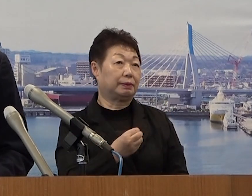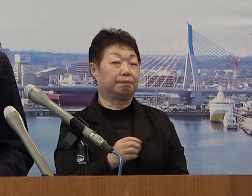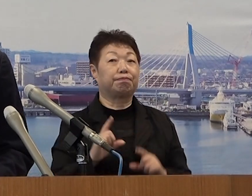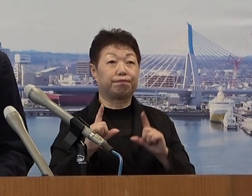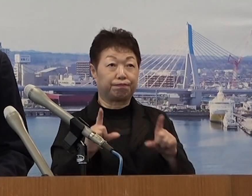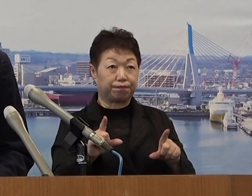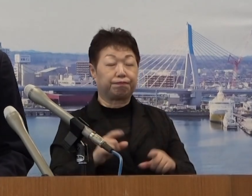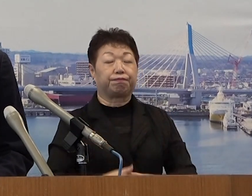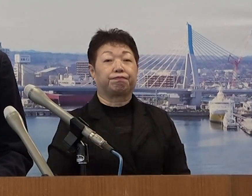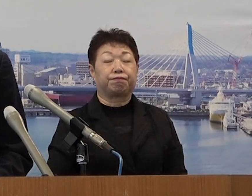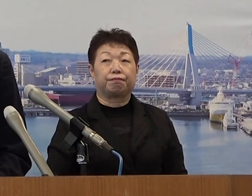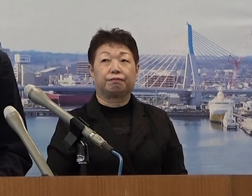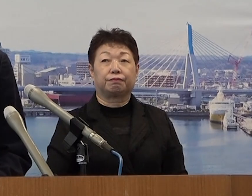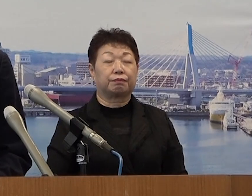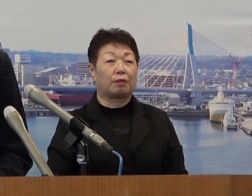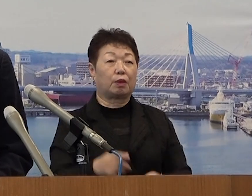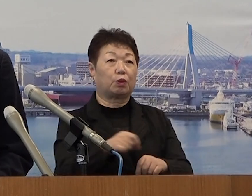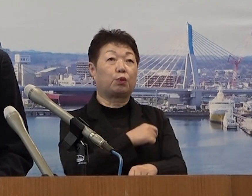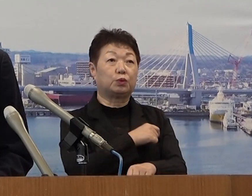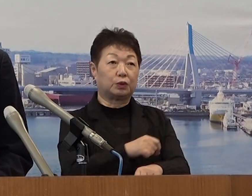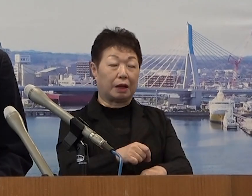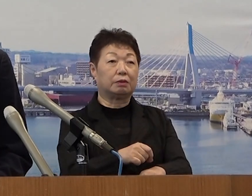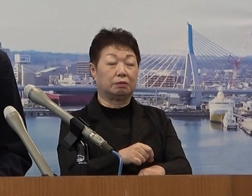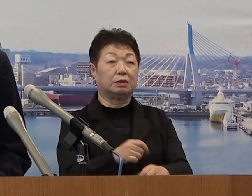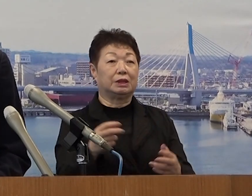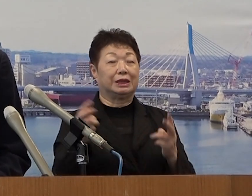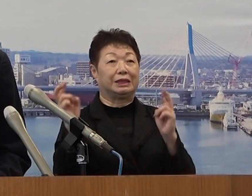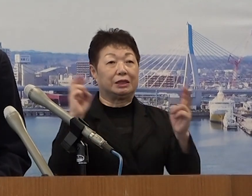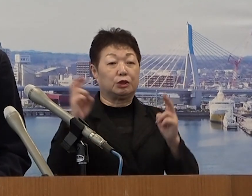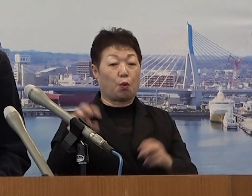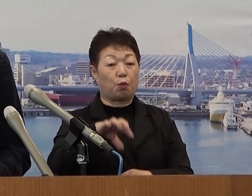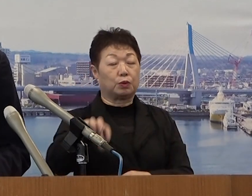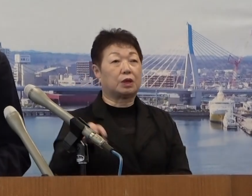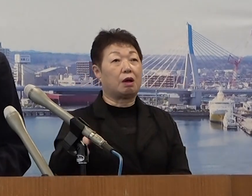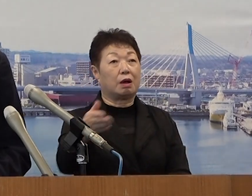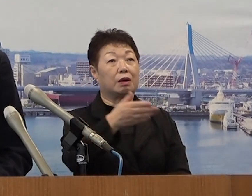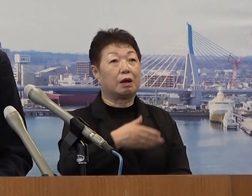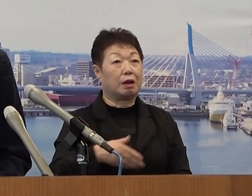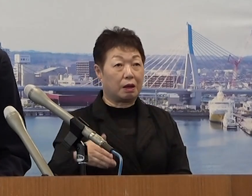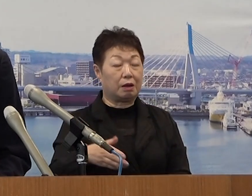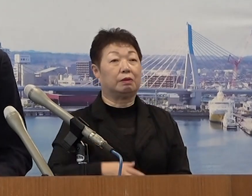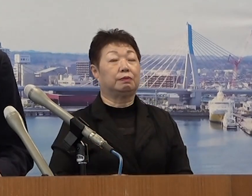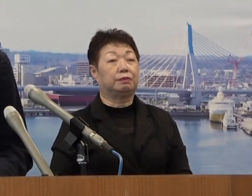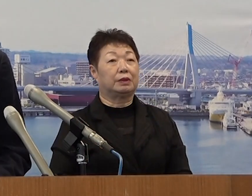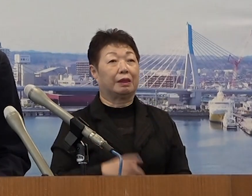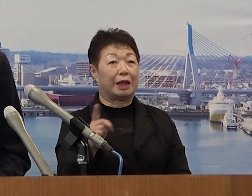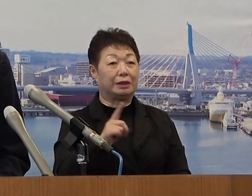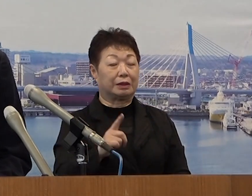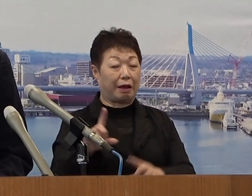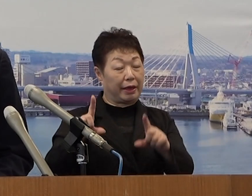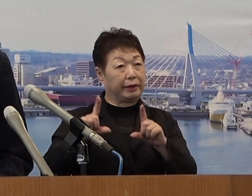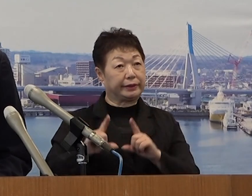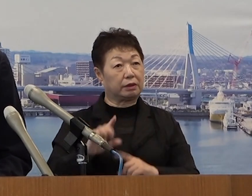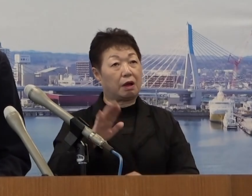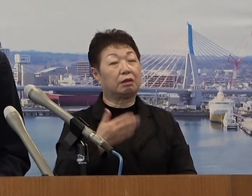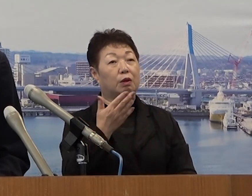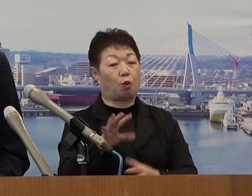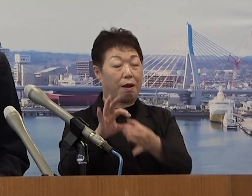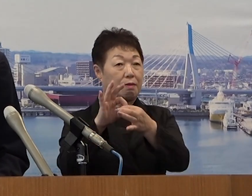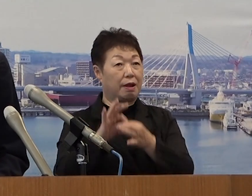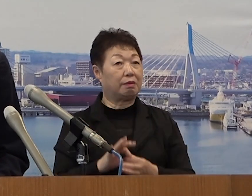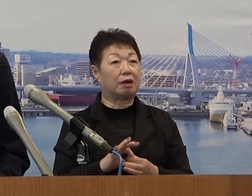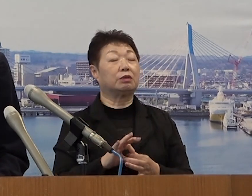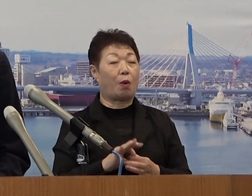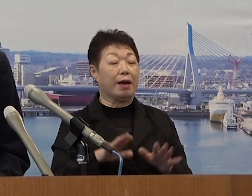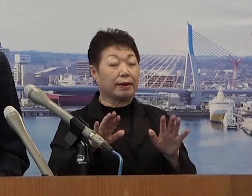い、特段その事業者の方から、何か返事があったとか連絡があった